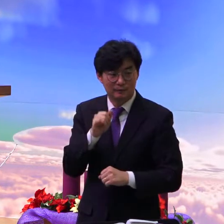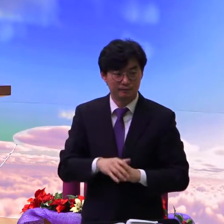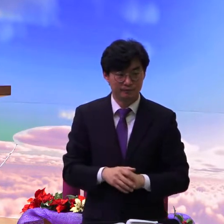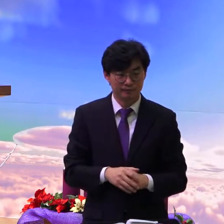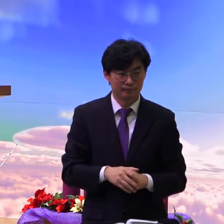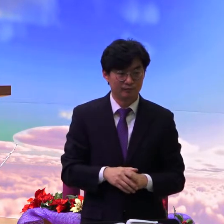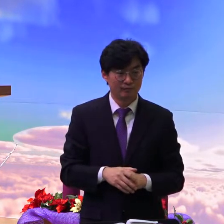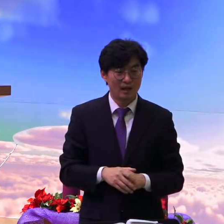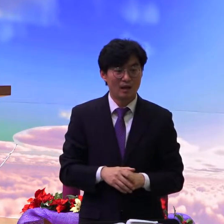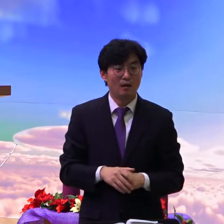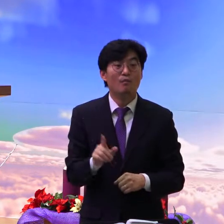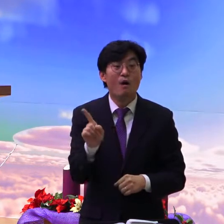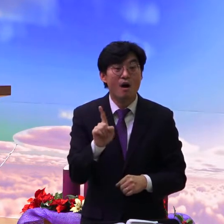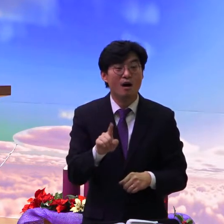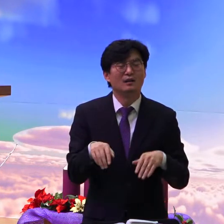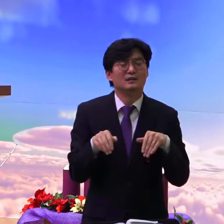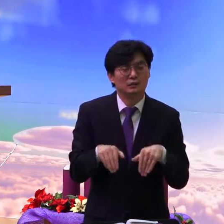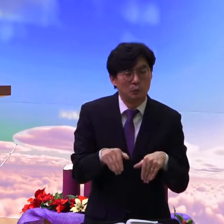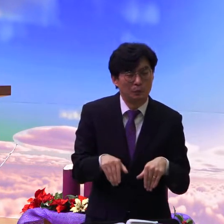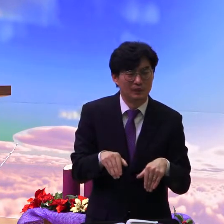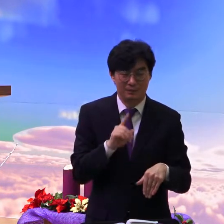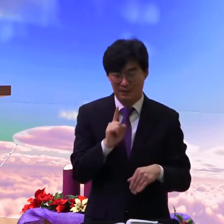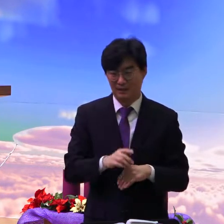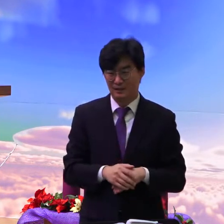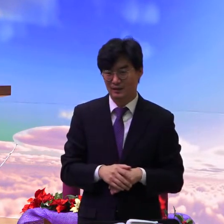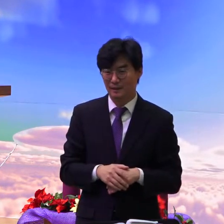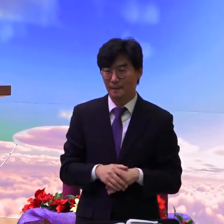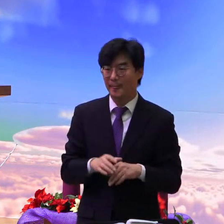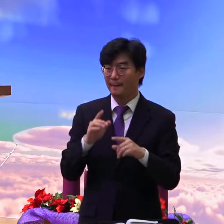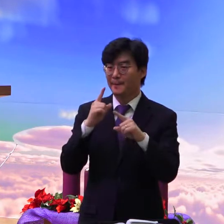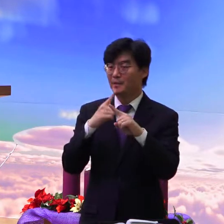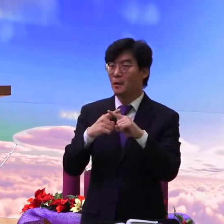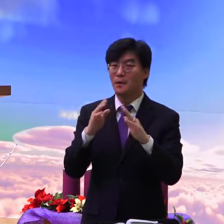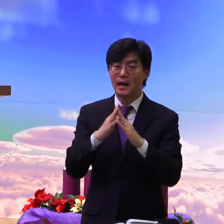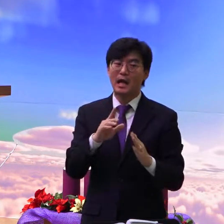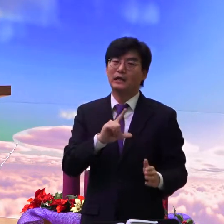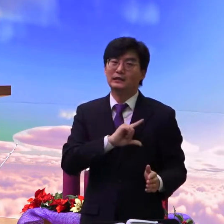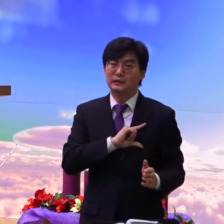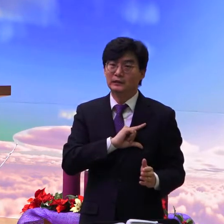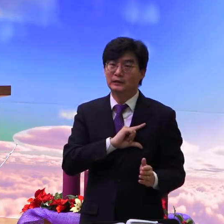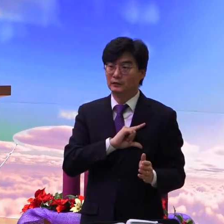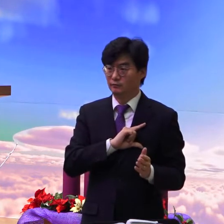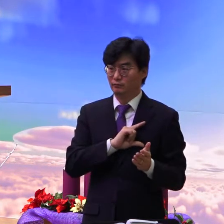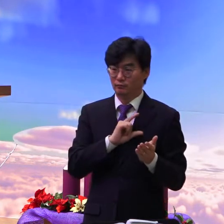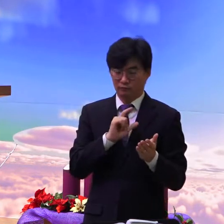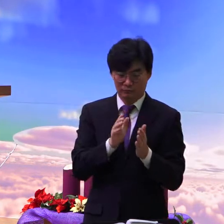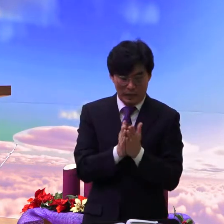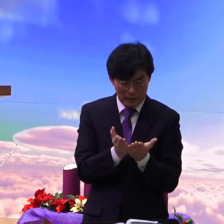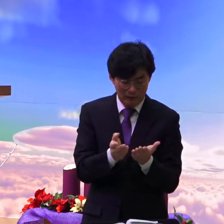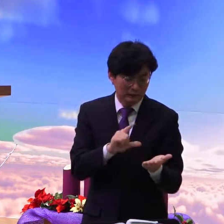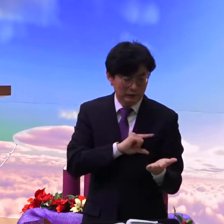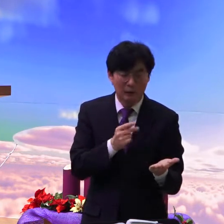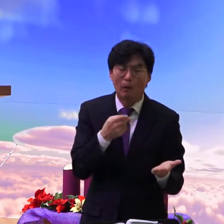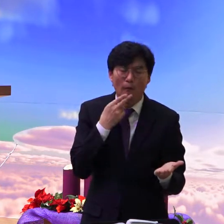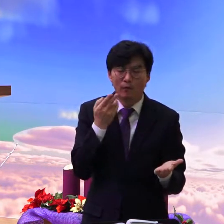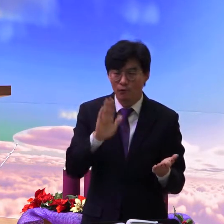있습니다. 또 교회에서 호명하고 부르는 직분이 아닐지라도 하나님께서는 모든 사람들에게 하나님의 사람으로서,